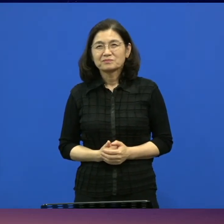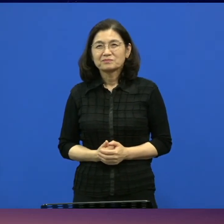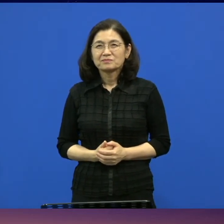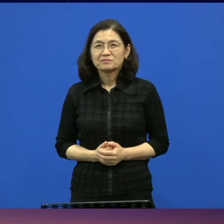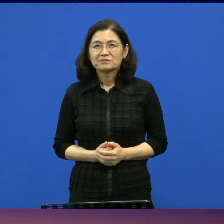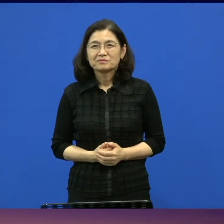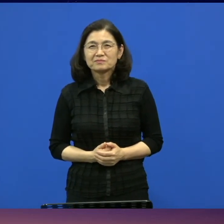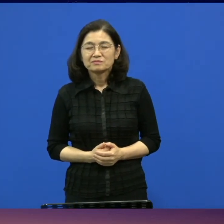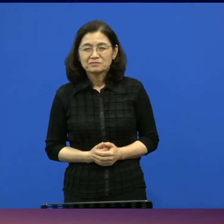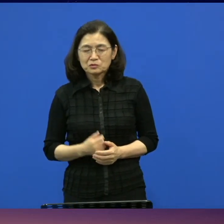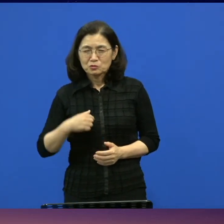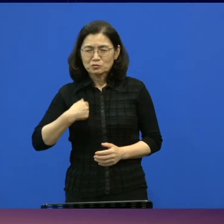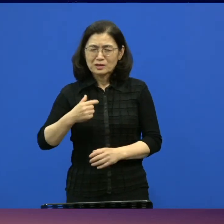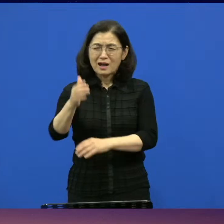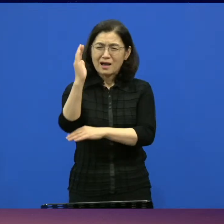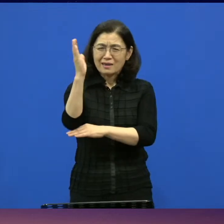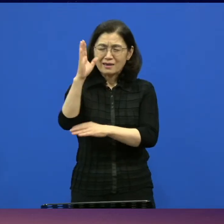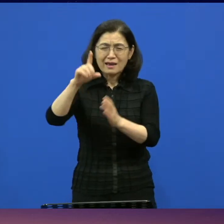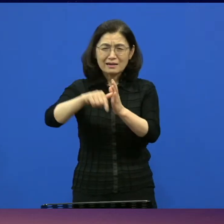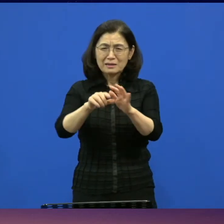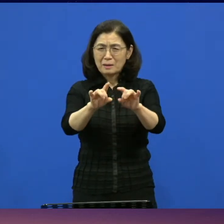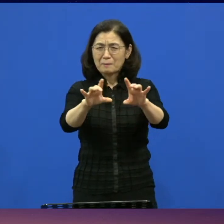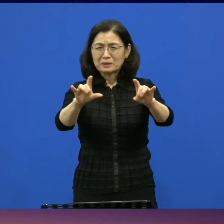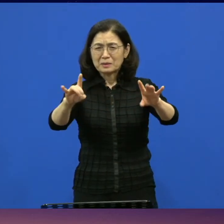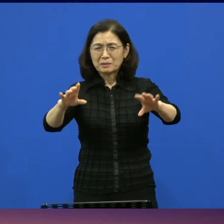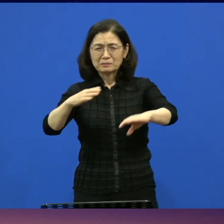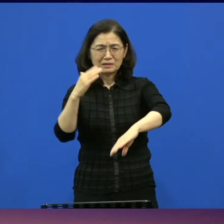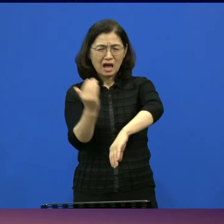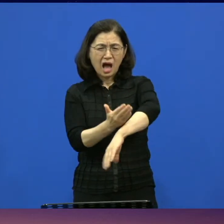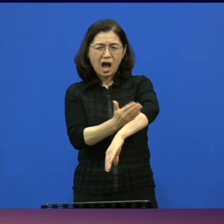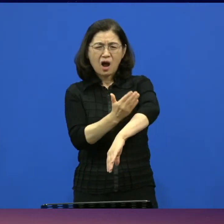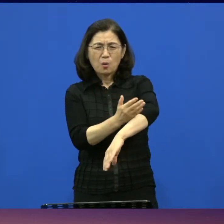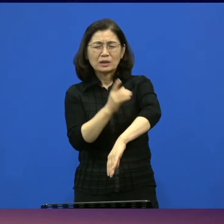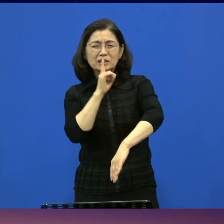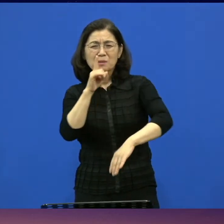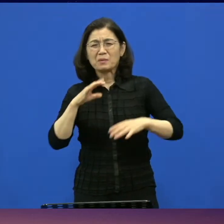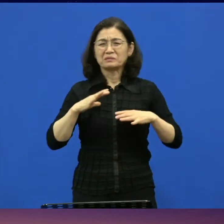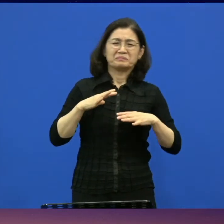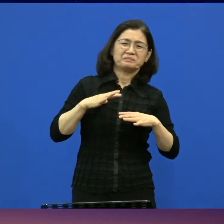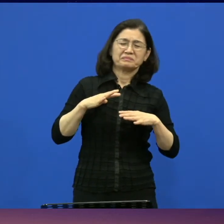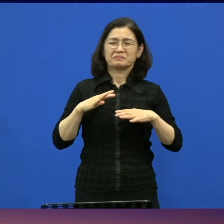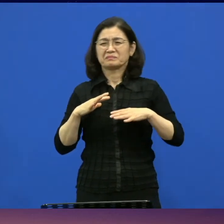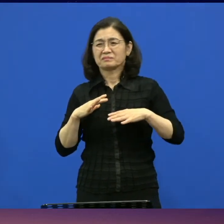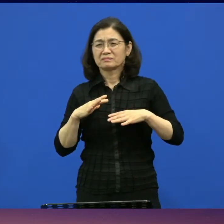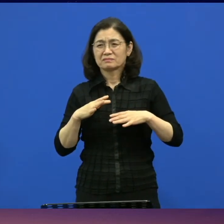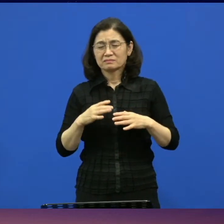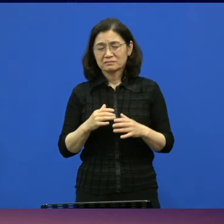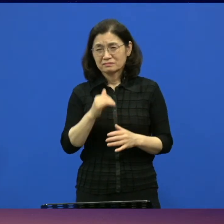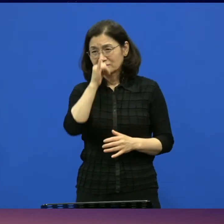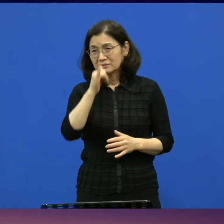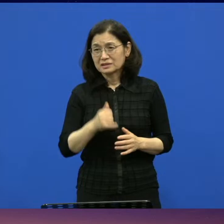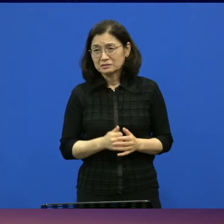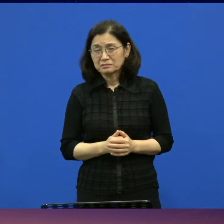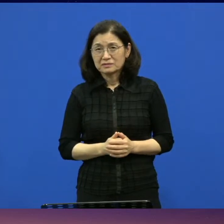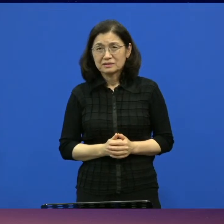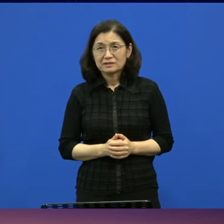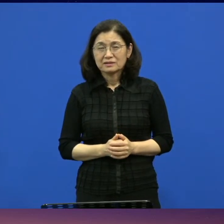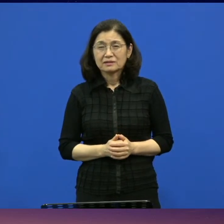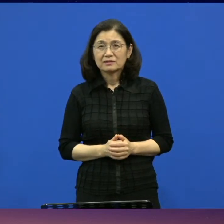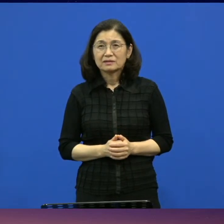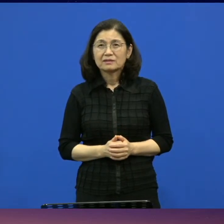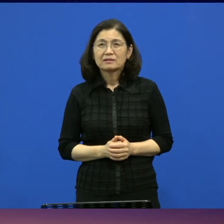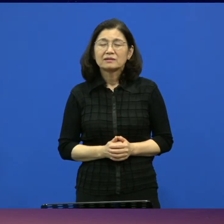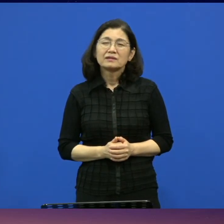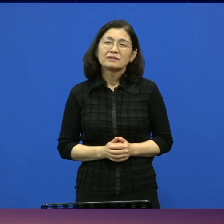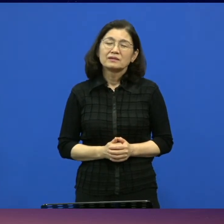자꾸 우리는 부풀려고 그래요. 부풀려고 그래요. 어느 교회가 제일 큰 교회가 왜 그런 걸 물어요? 뭐 큰 게